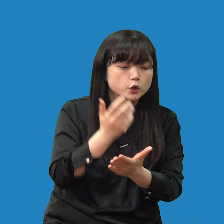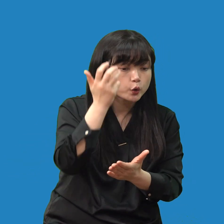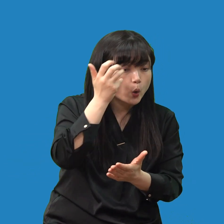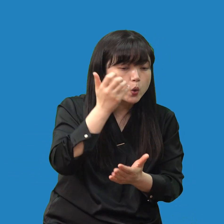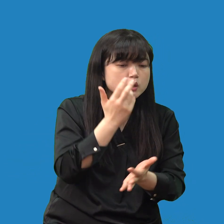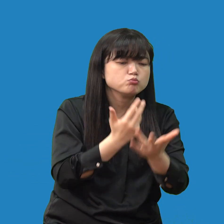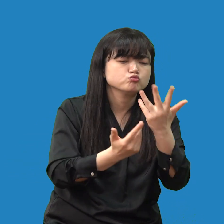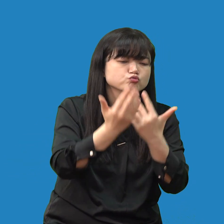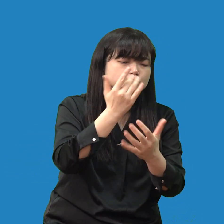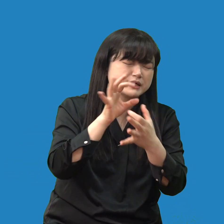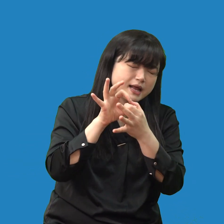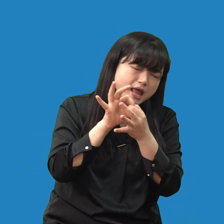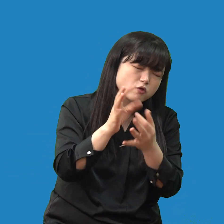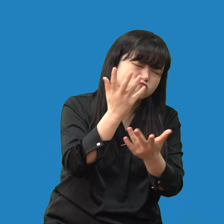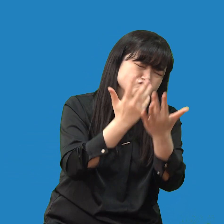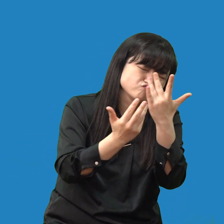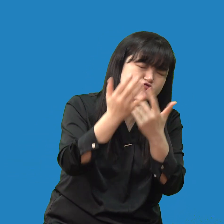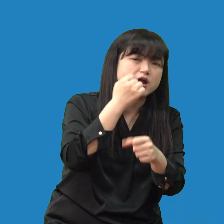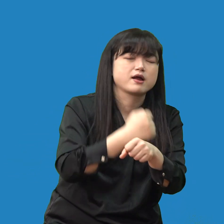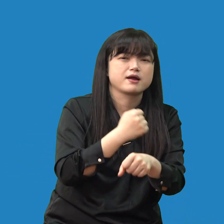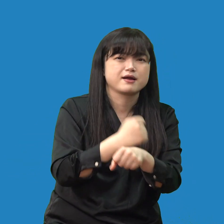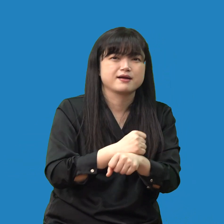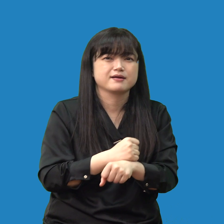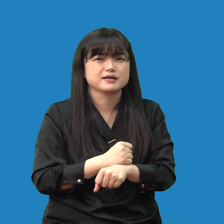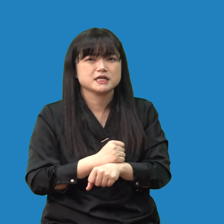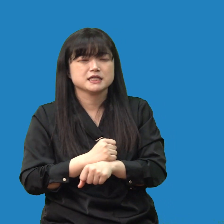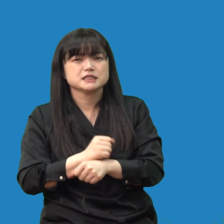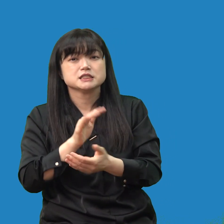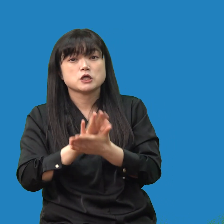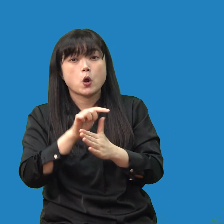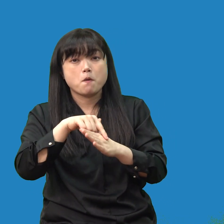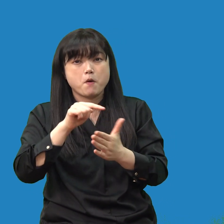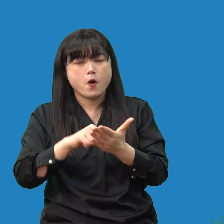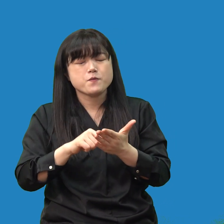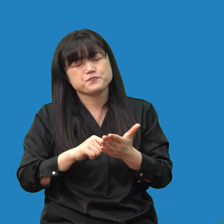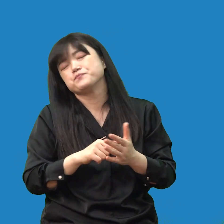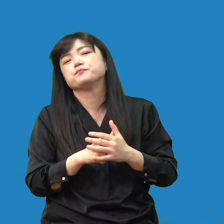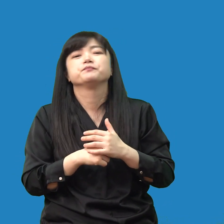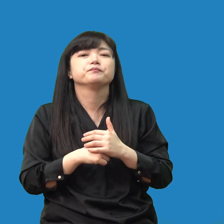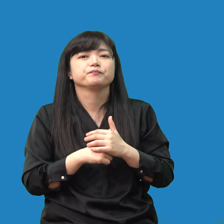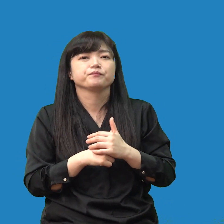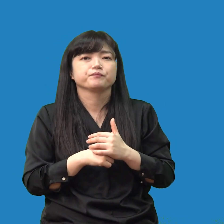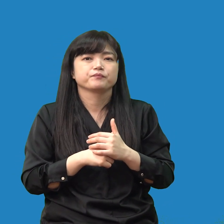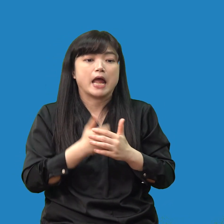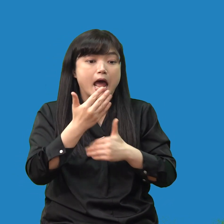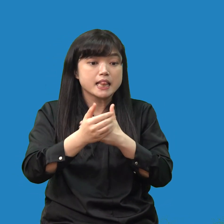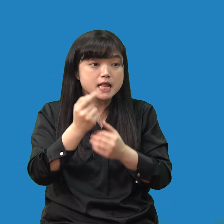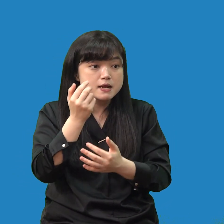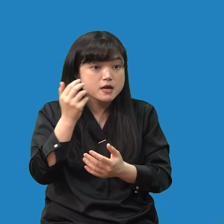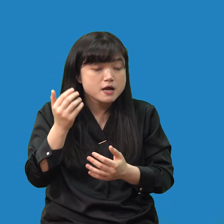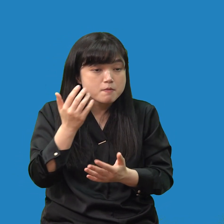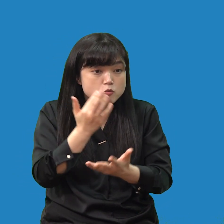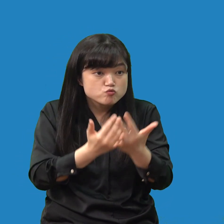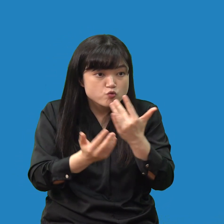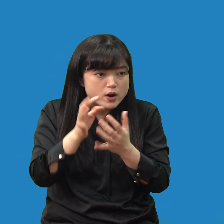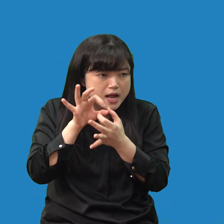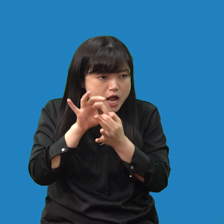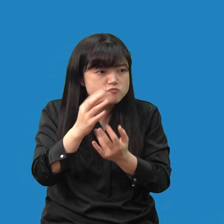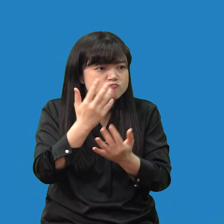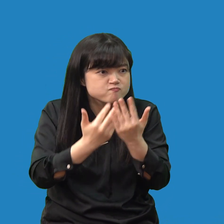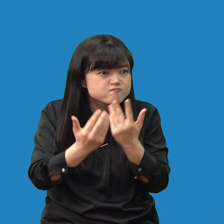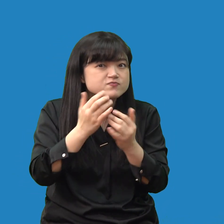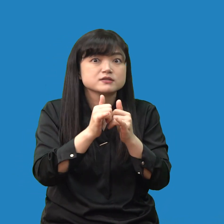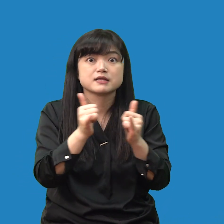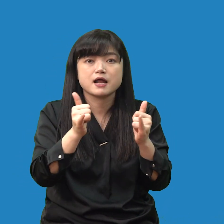하라. 우리 열정은 영혼의 불꽃에서 나옵니다. 이 영혼의 하나님의 불꽃이 계속